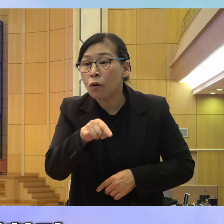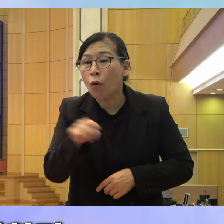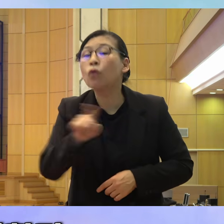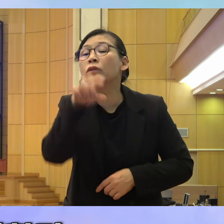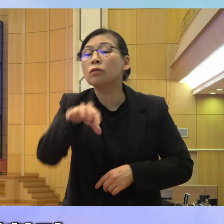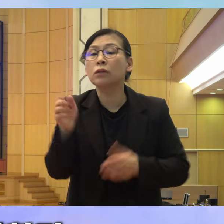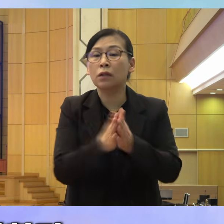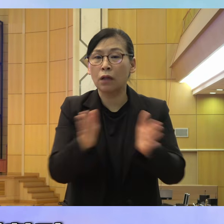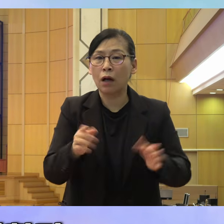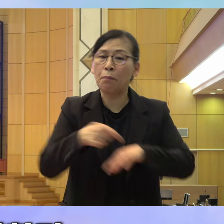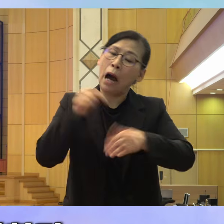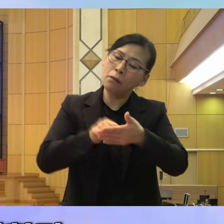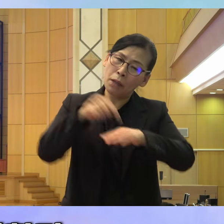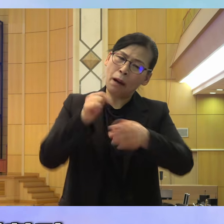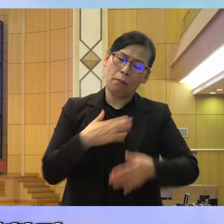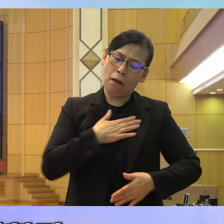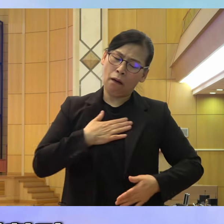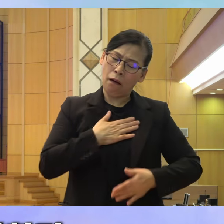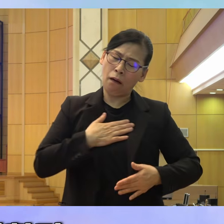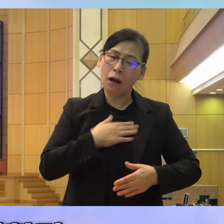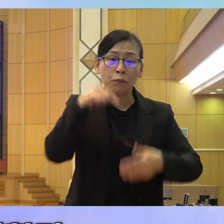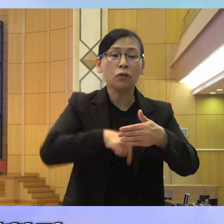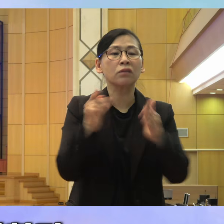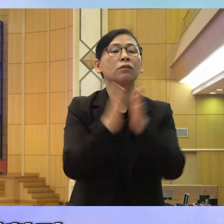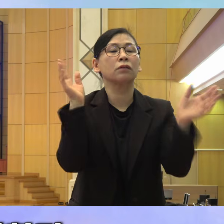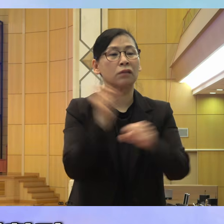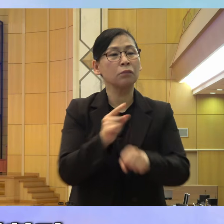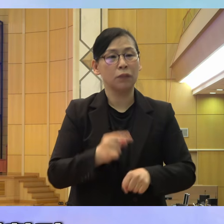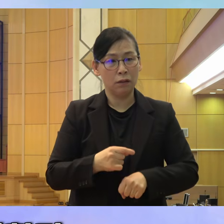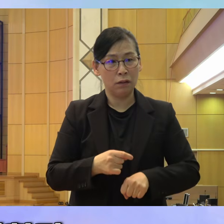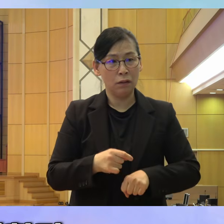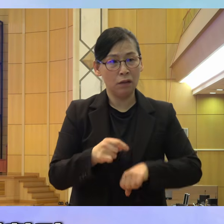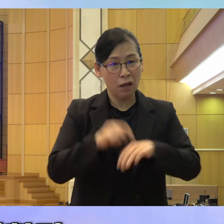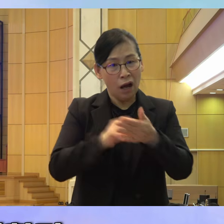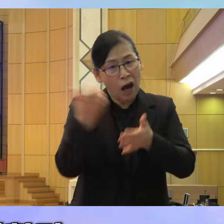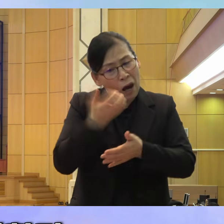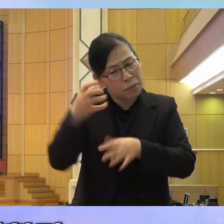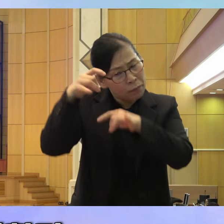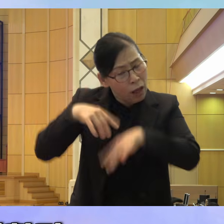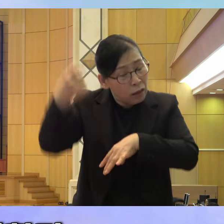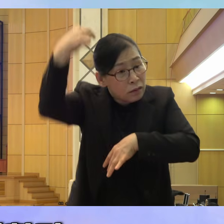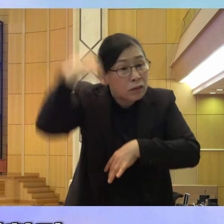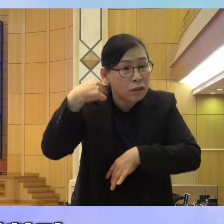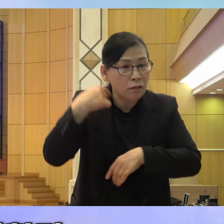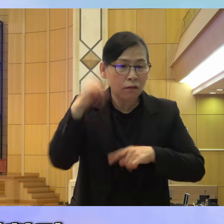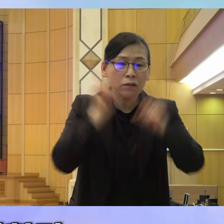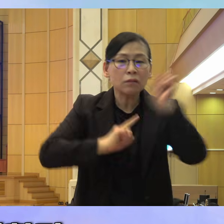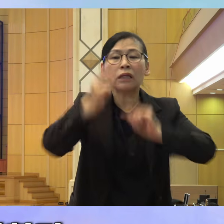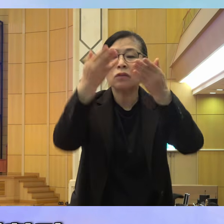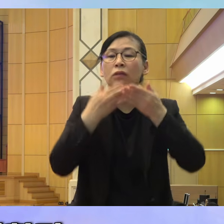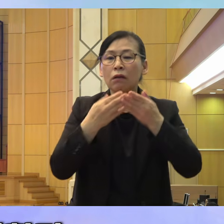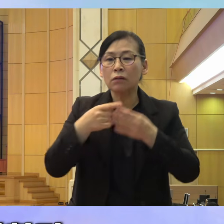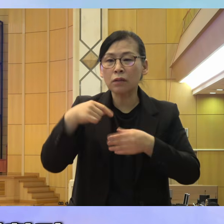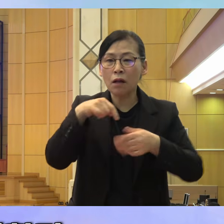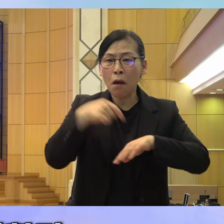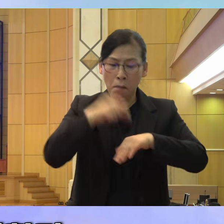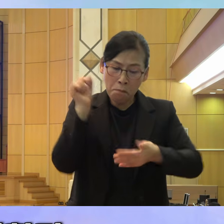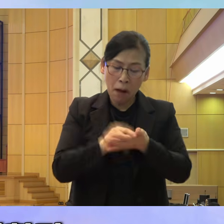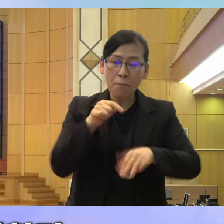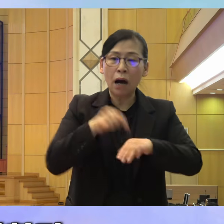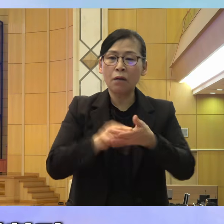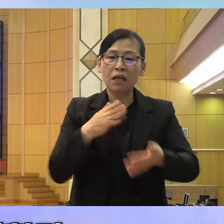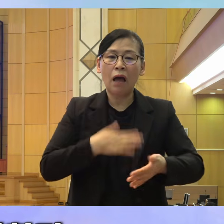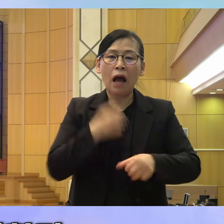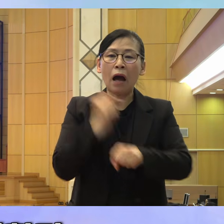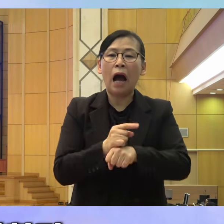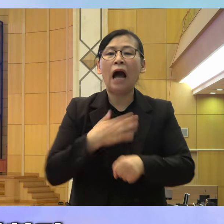이것이 마음의 감정에서 이미 아픔이 있다는 것, 상처가 있다는 것을 이미